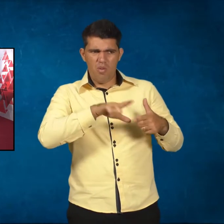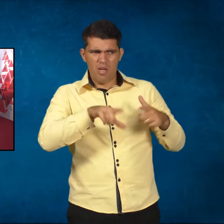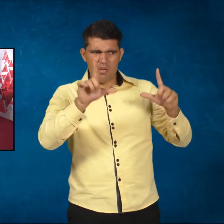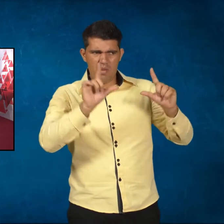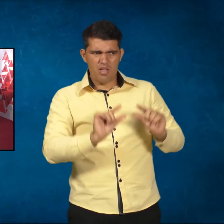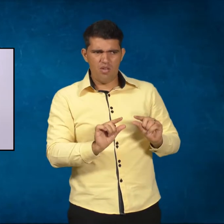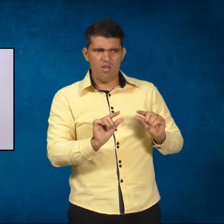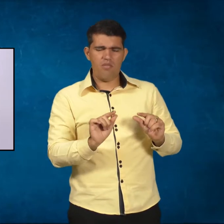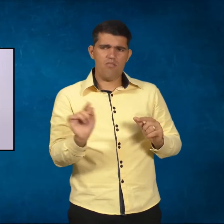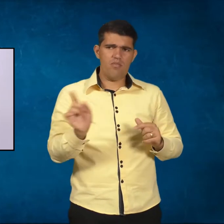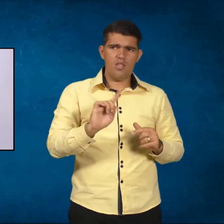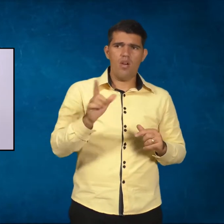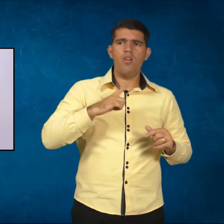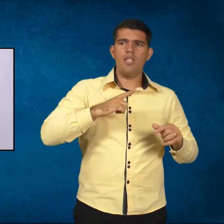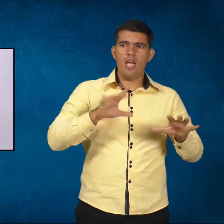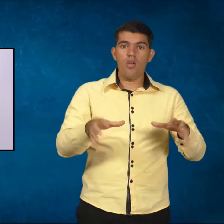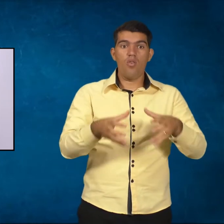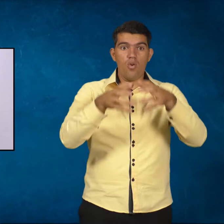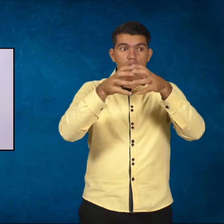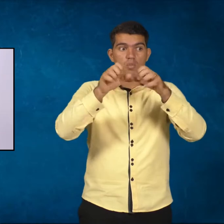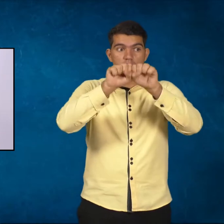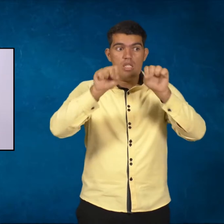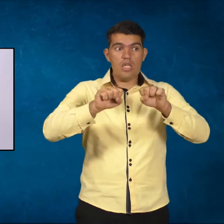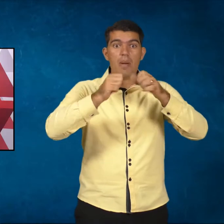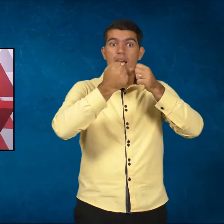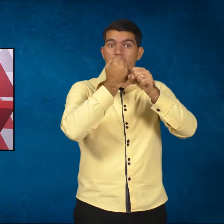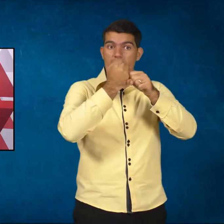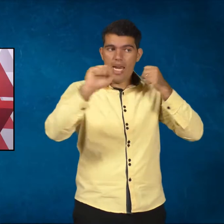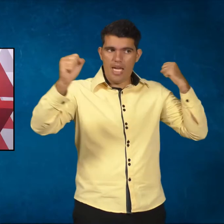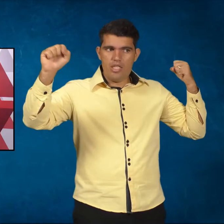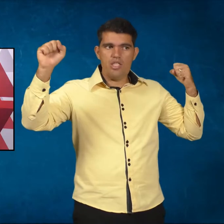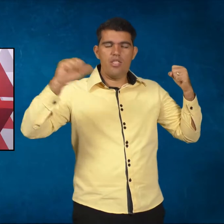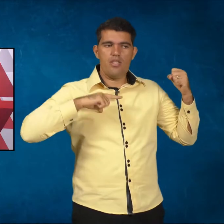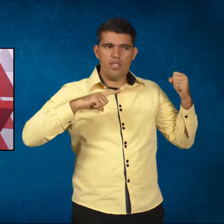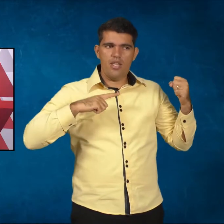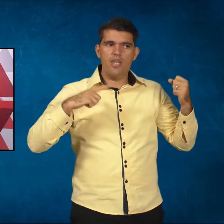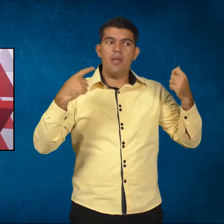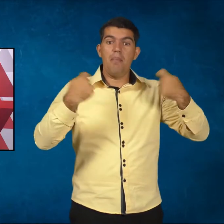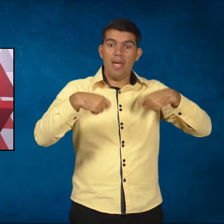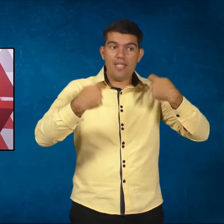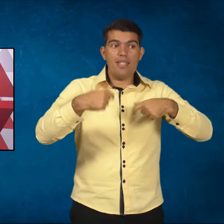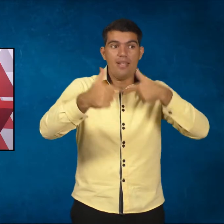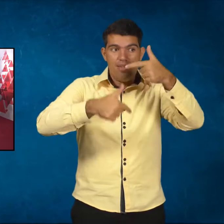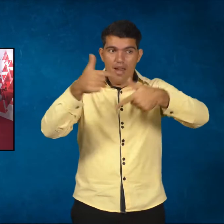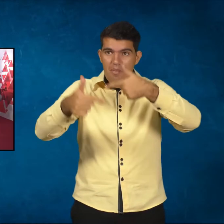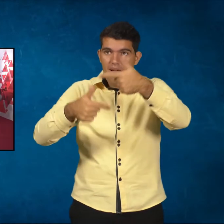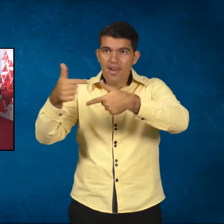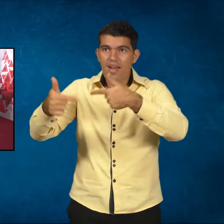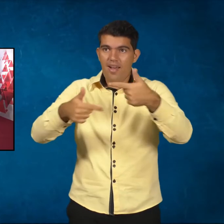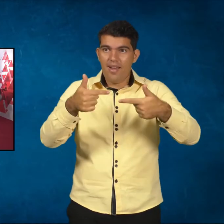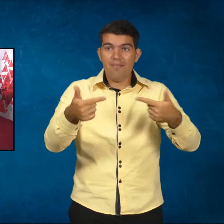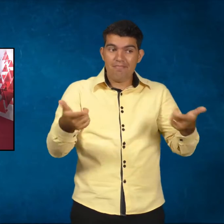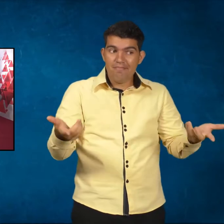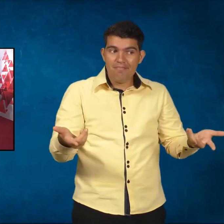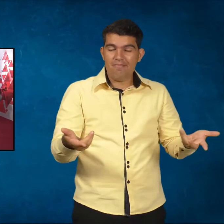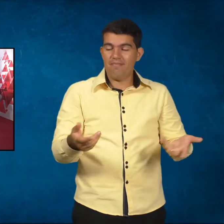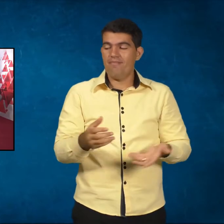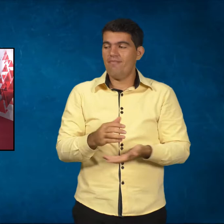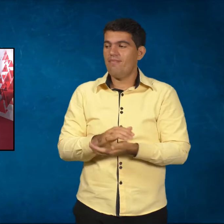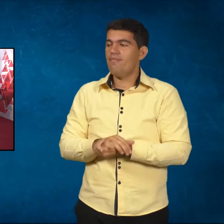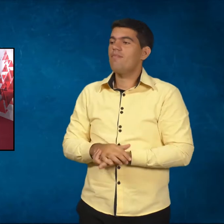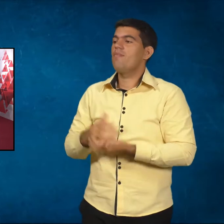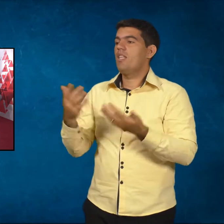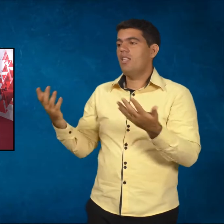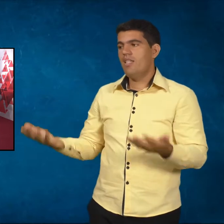problema menor porque você tem esses temos muito grandes e isso mesmo necessidade de operá-las a um